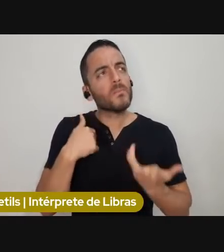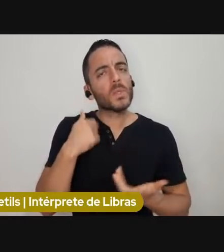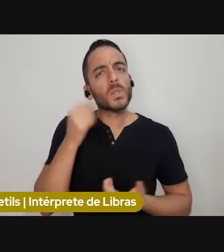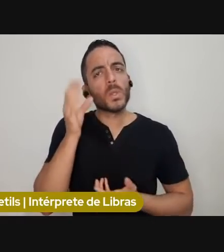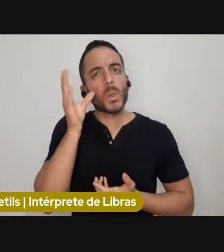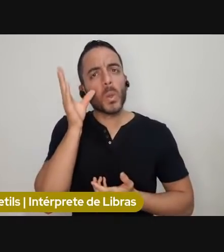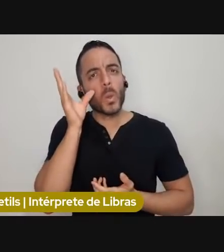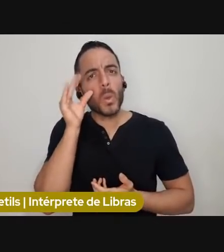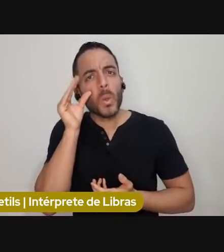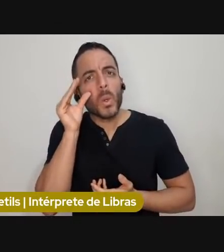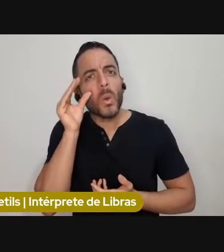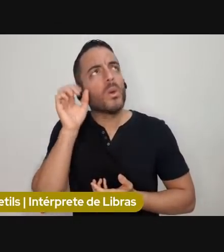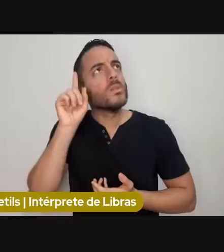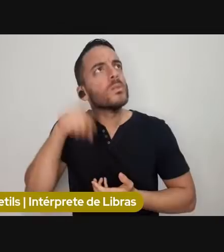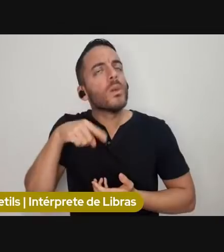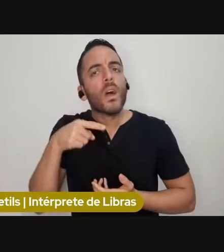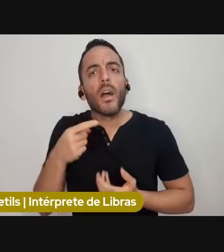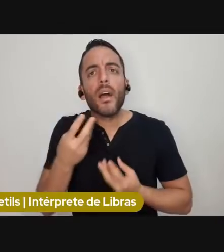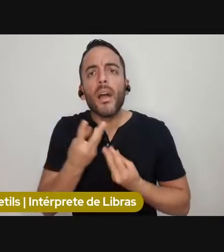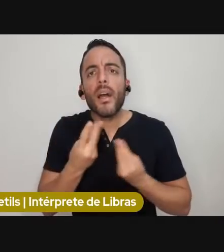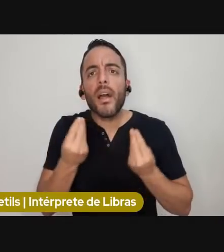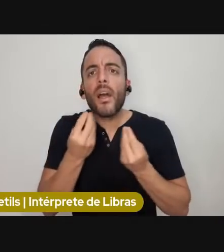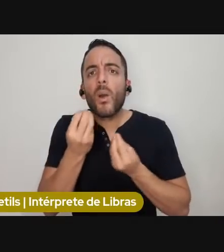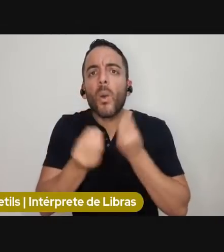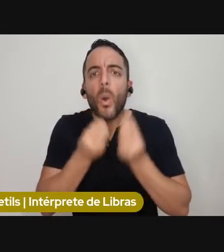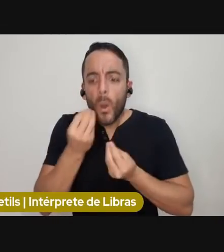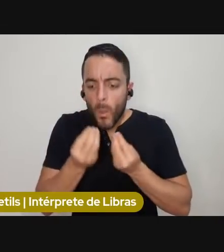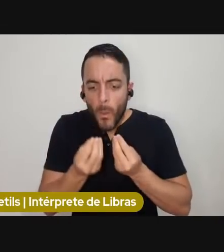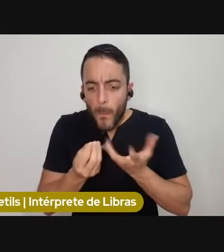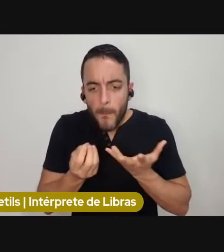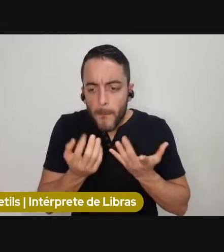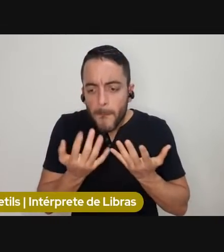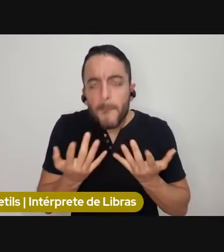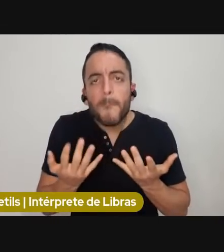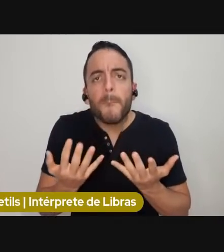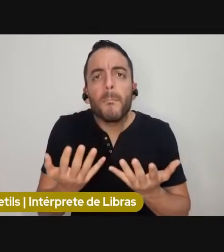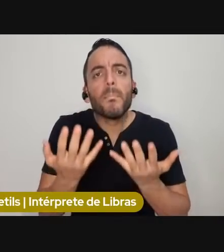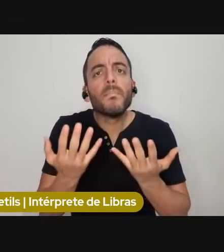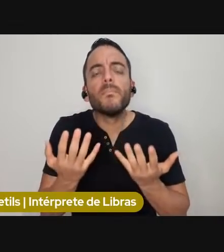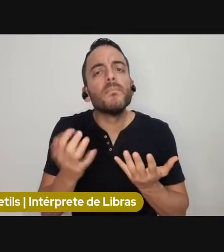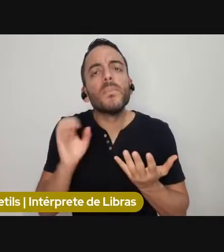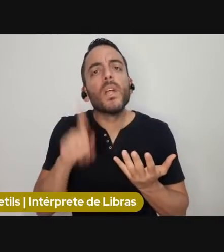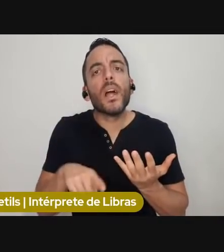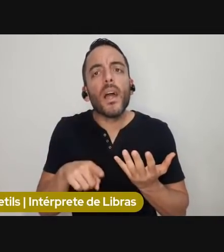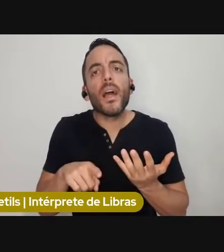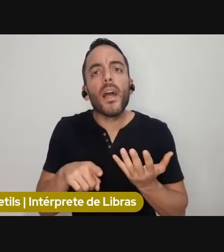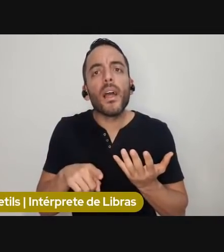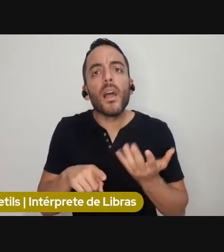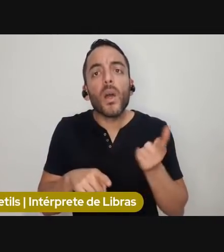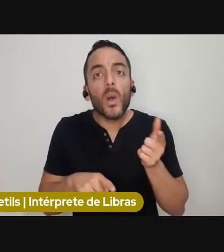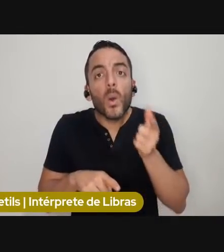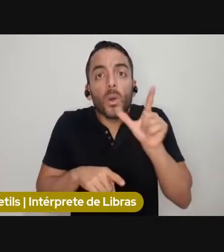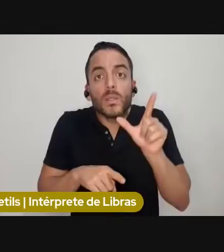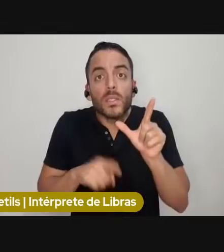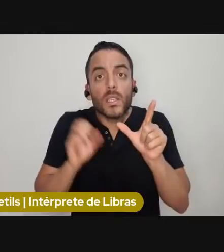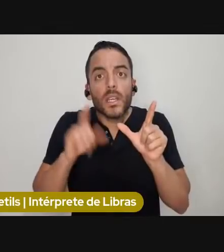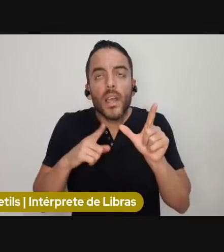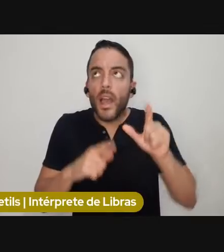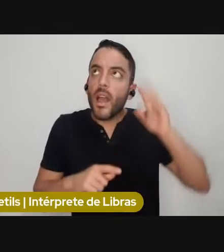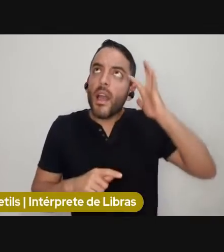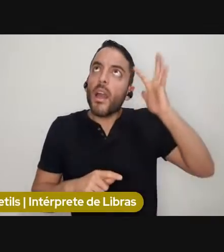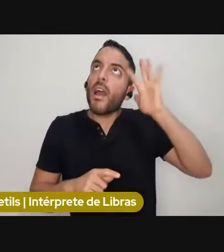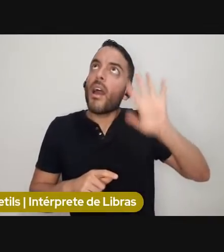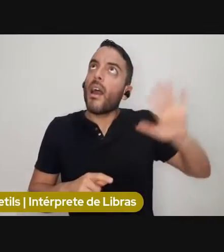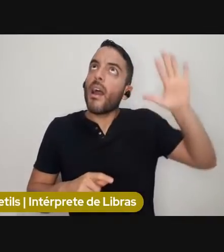só sobrava do mar da existência para, enfim, para o campo da visibilidade,